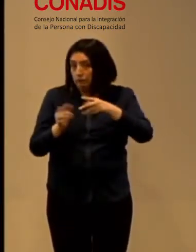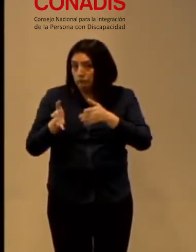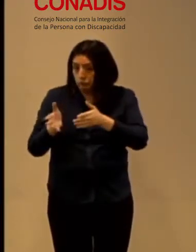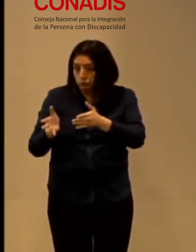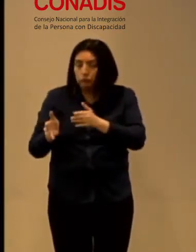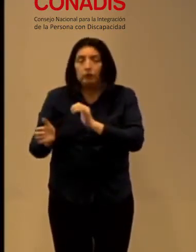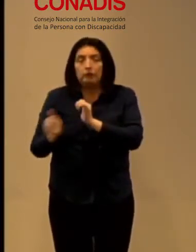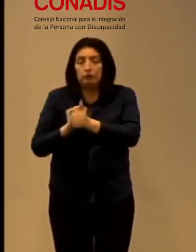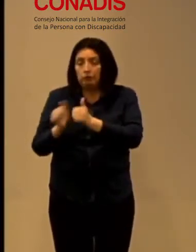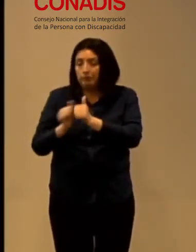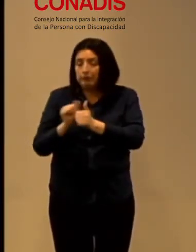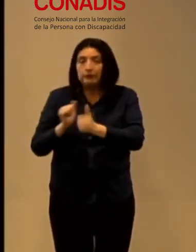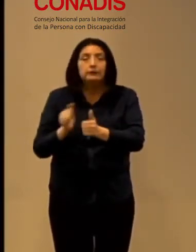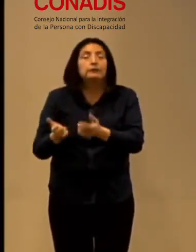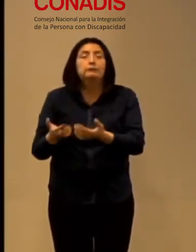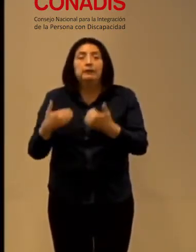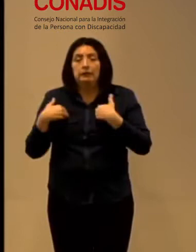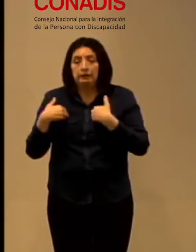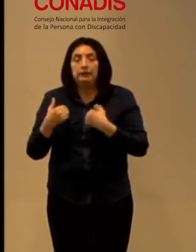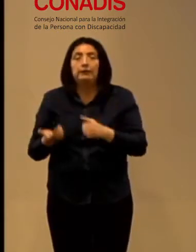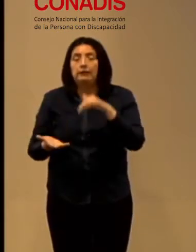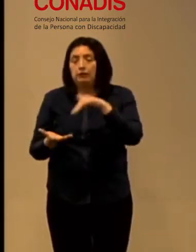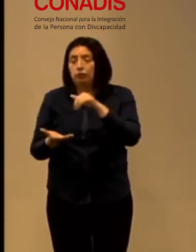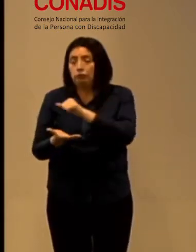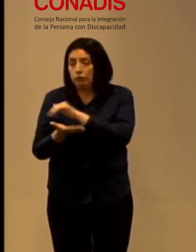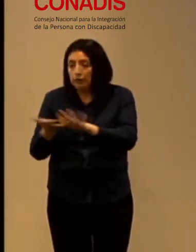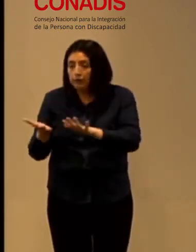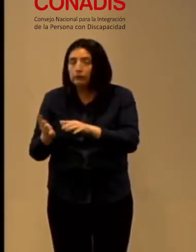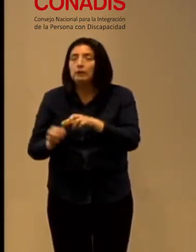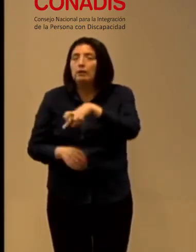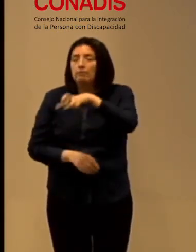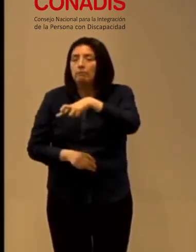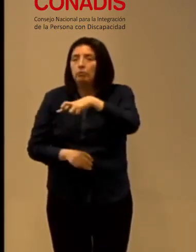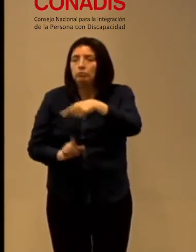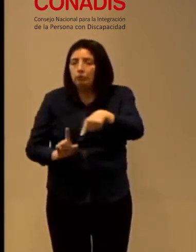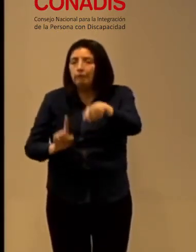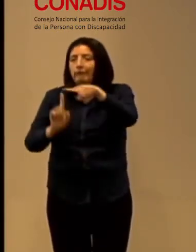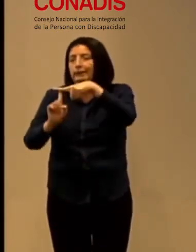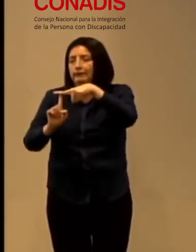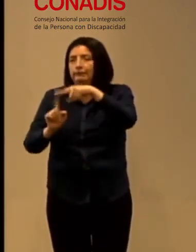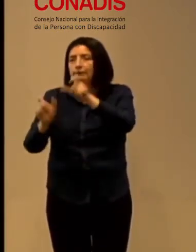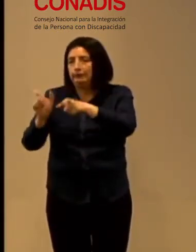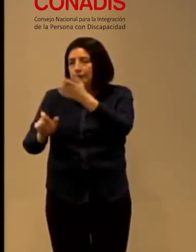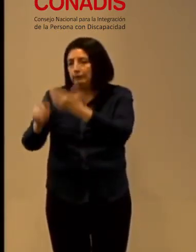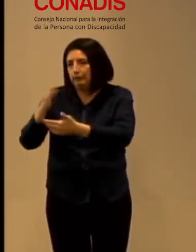nuestros concursos de becas se considera puntaje adicional para la población.